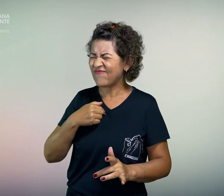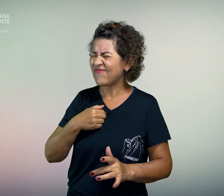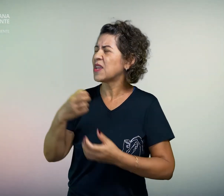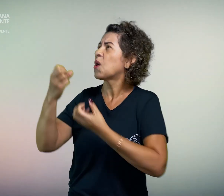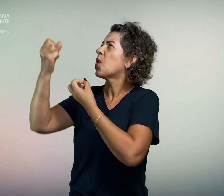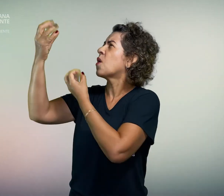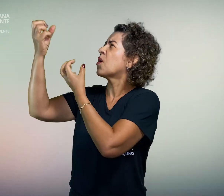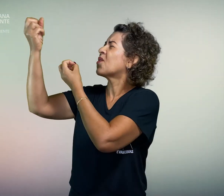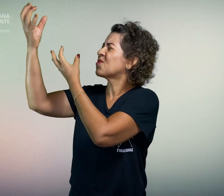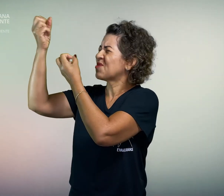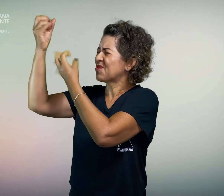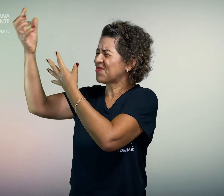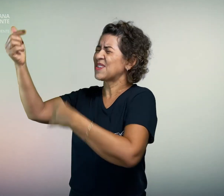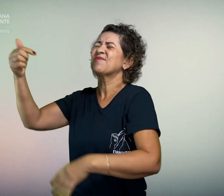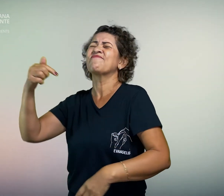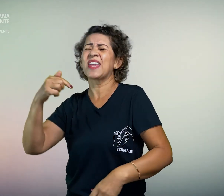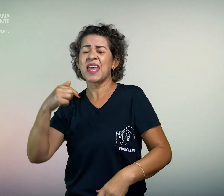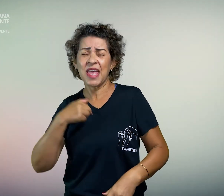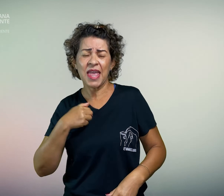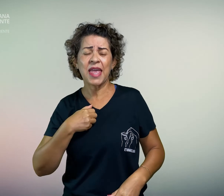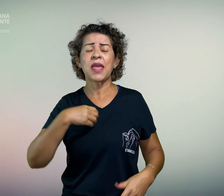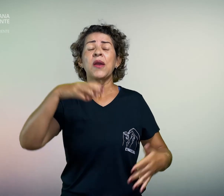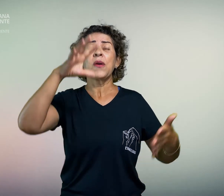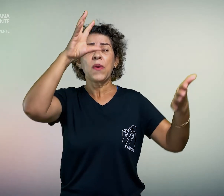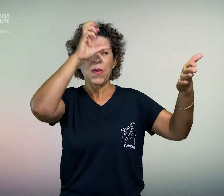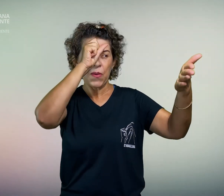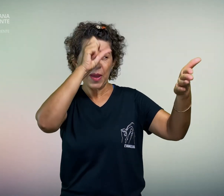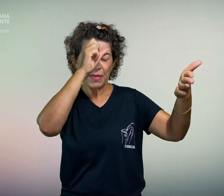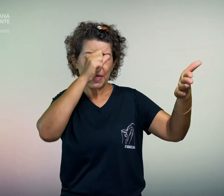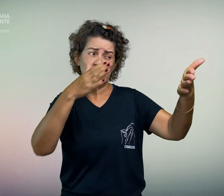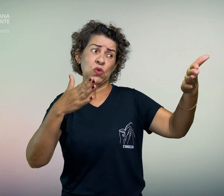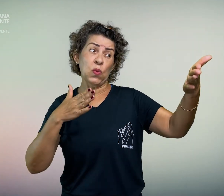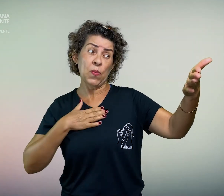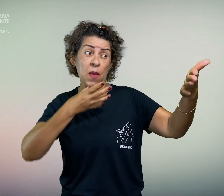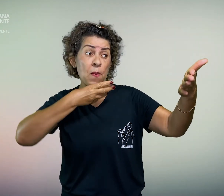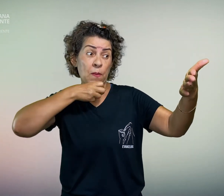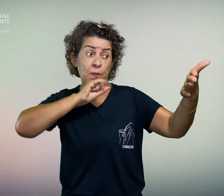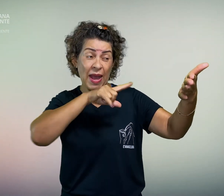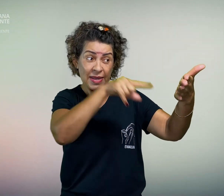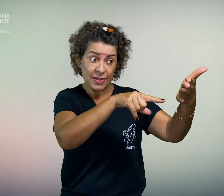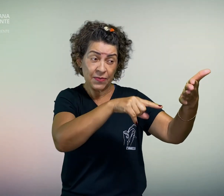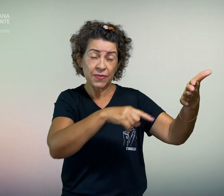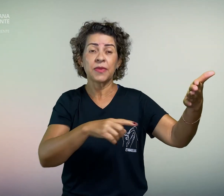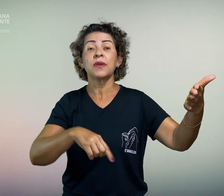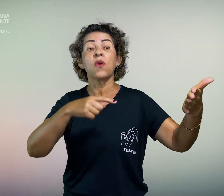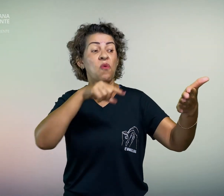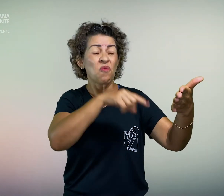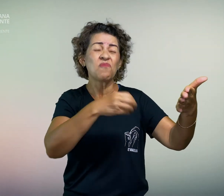Senhor Jesus, eu confesso que aprendi com meu, minha,